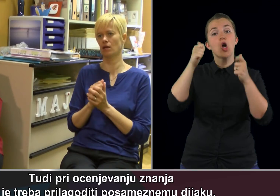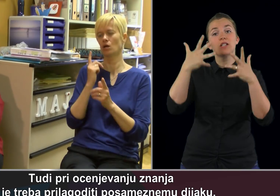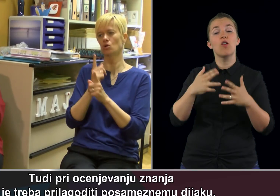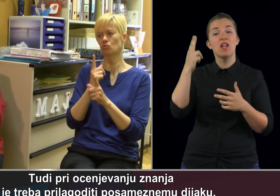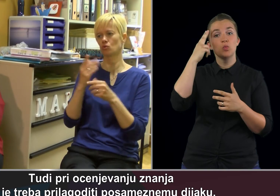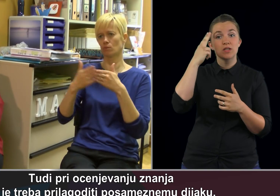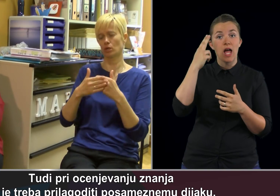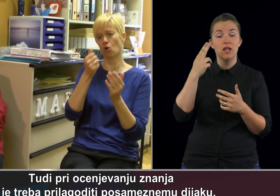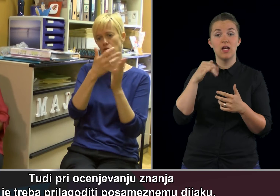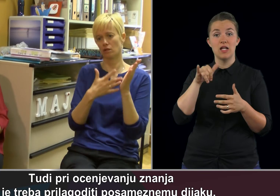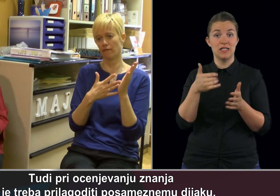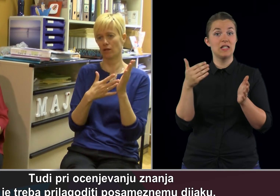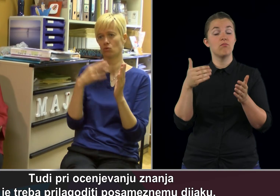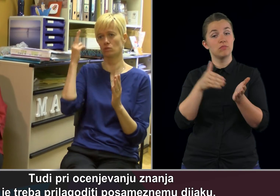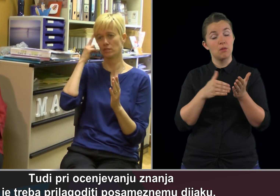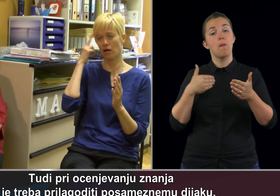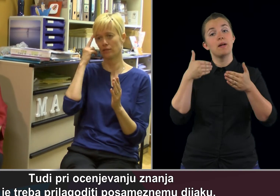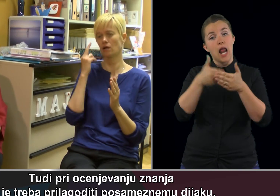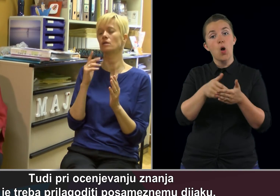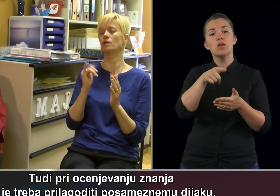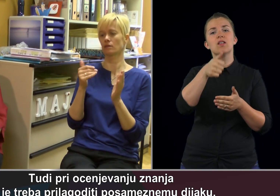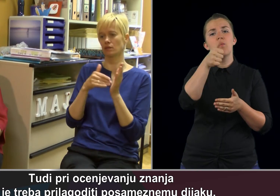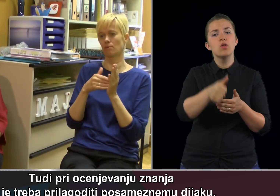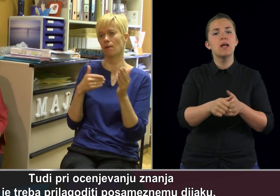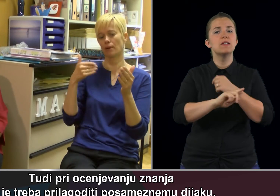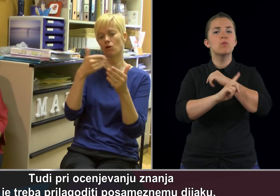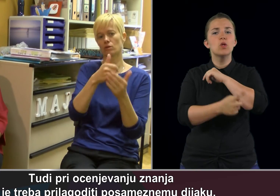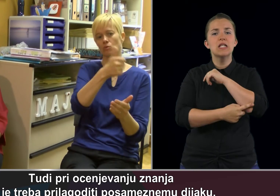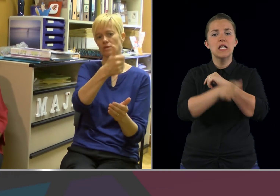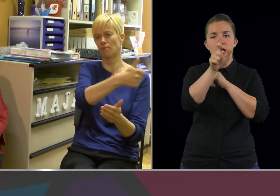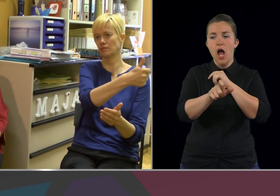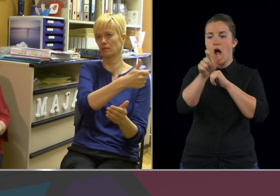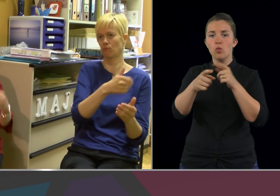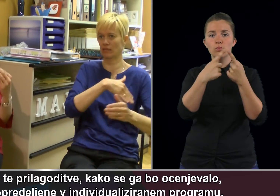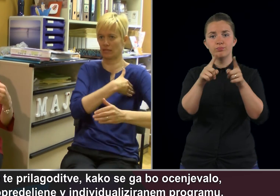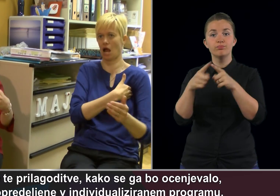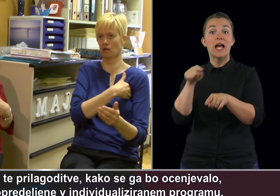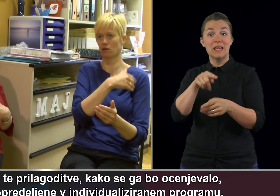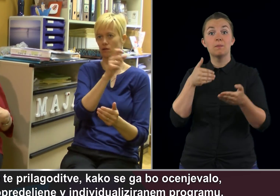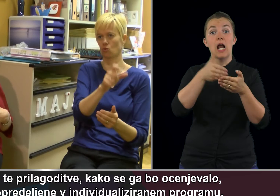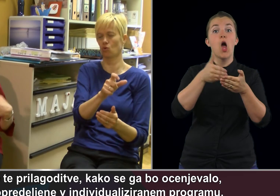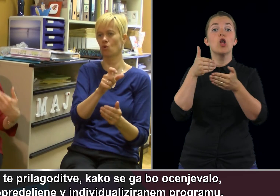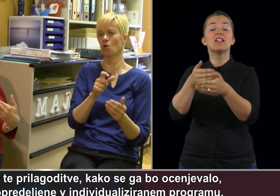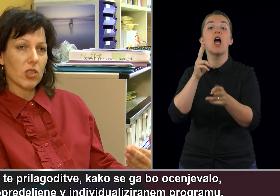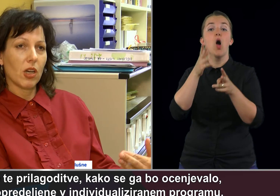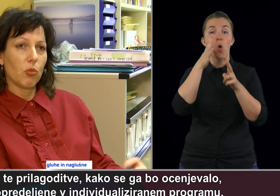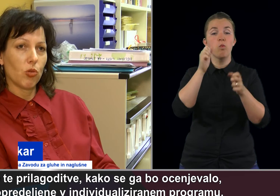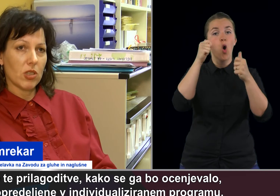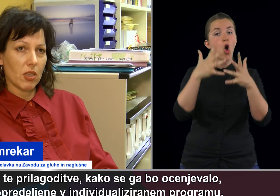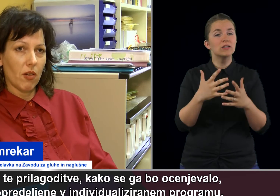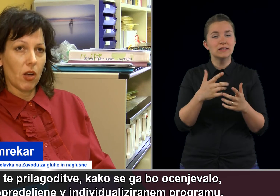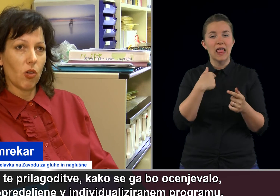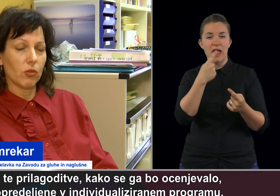pri ocenjevanju znanja, a ne, se je treba prilagoditi posameznemu dijaku. Vse te prilagoditve, kako se ga